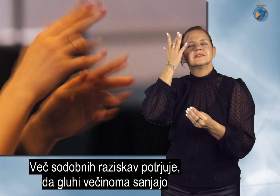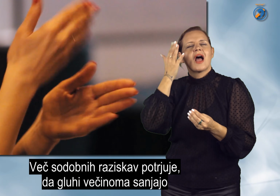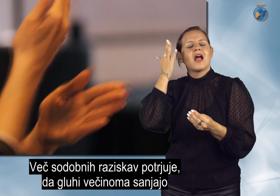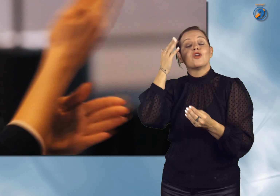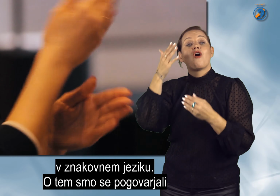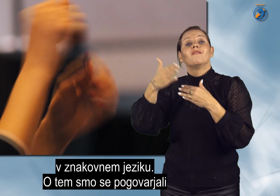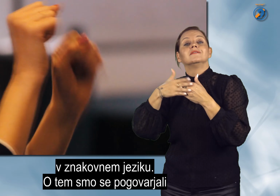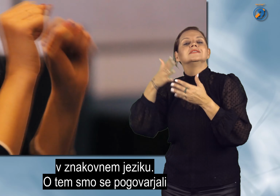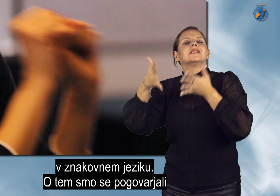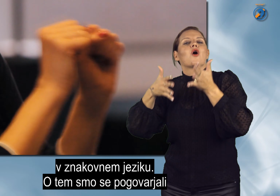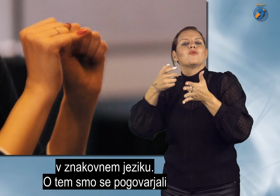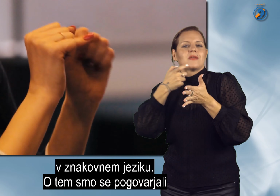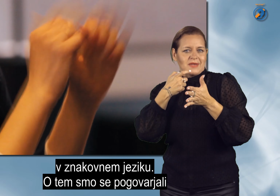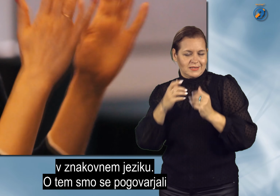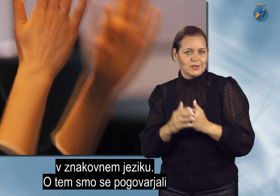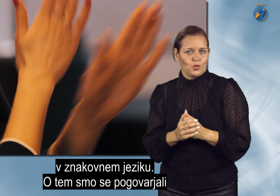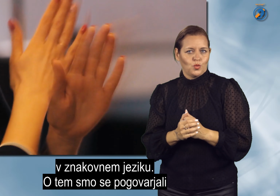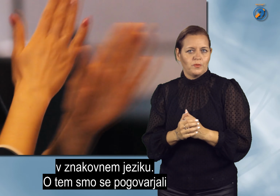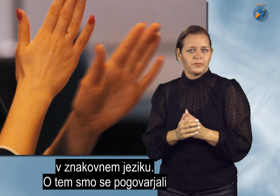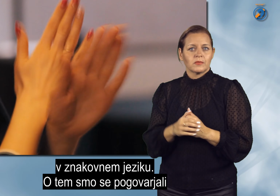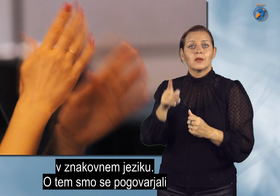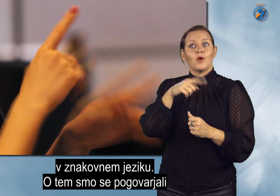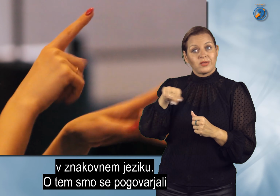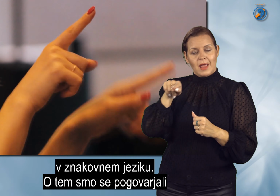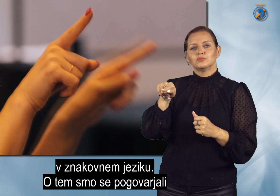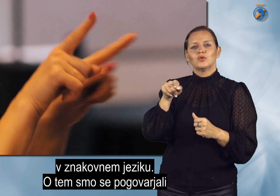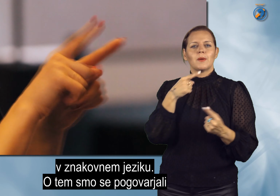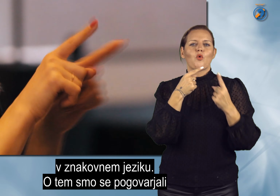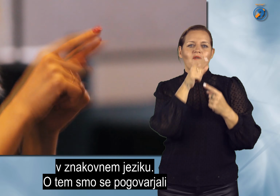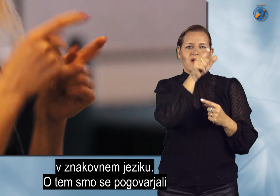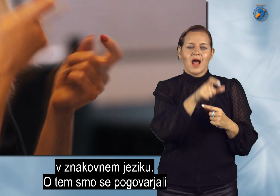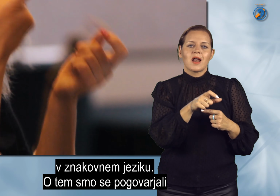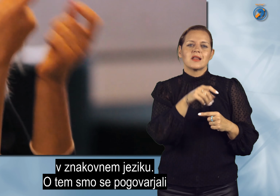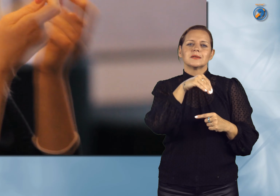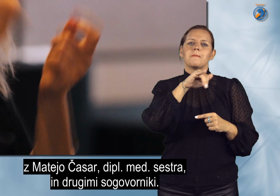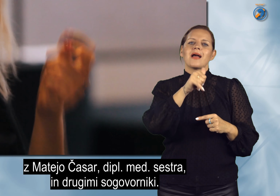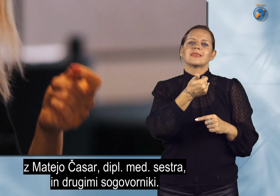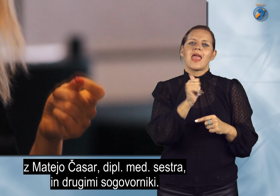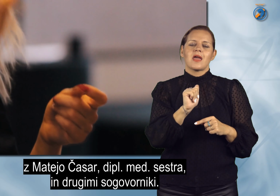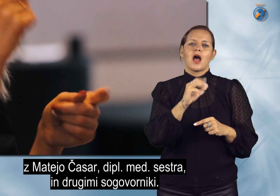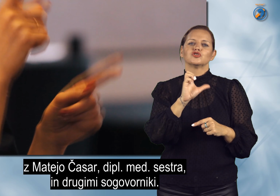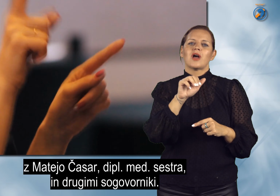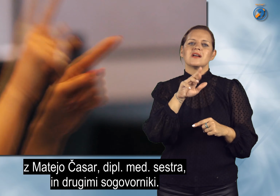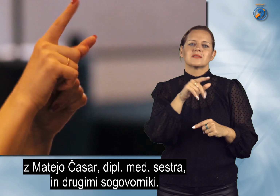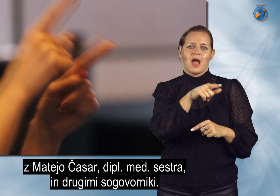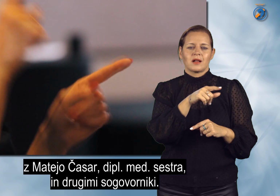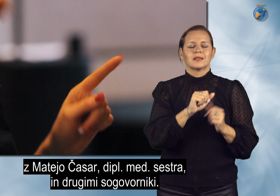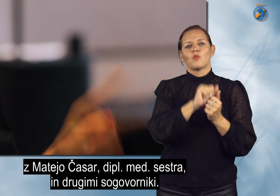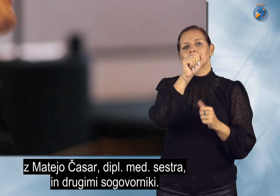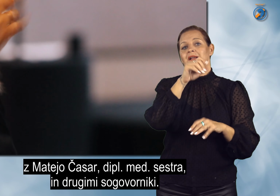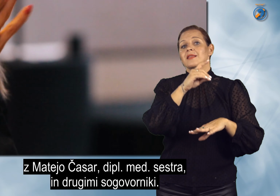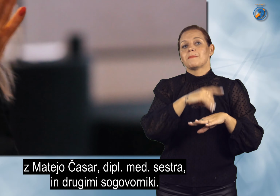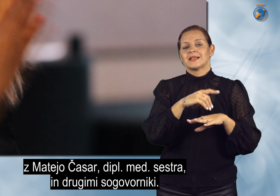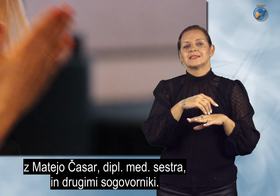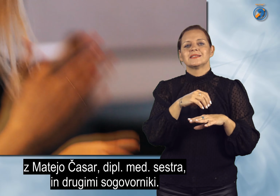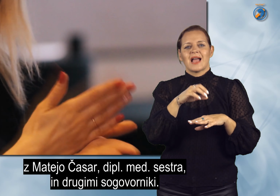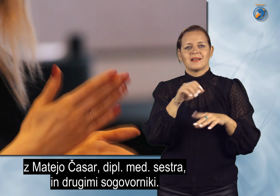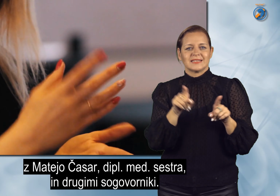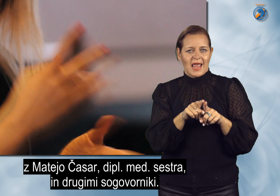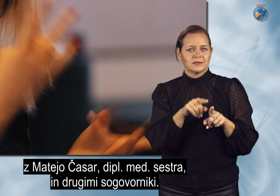v znakovnem jeziku. O tem smo se pogovarjali z Matejo Časar,